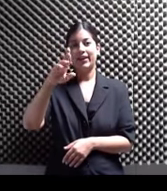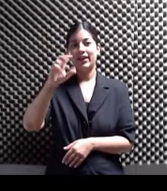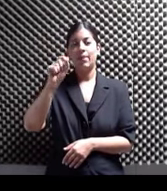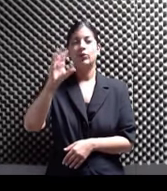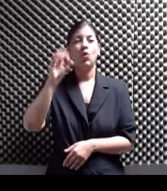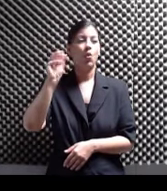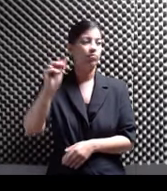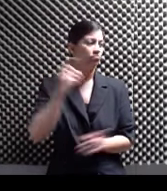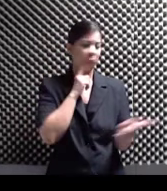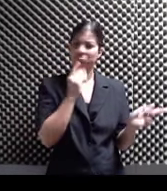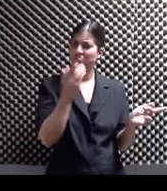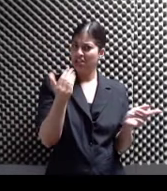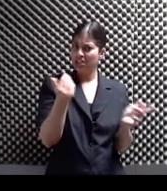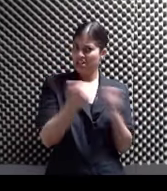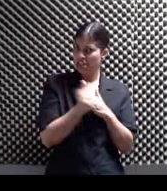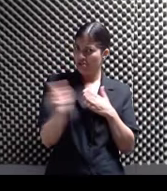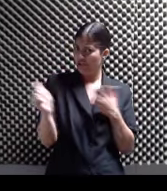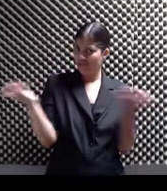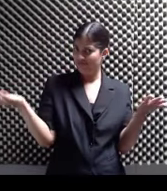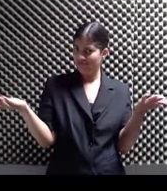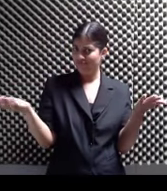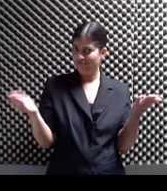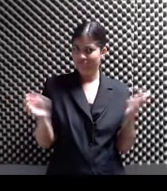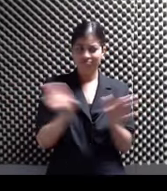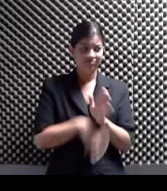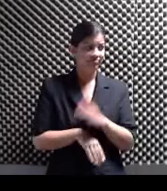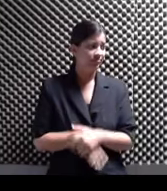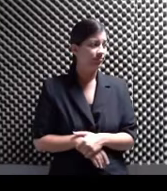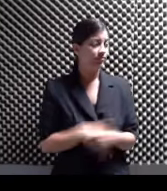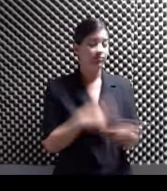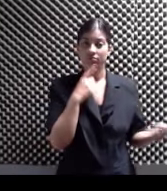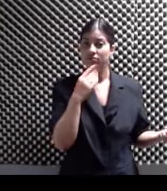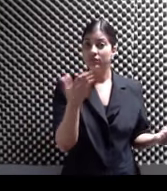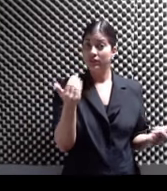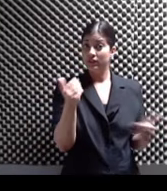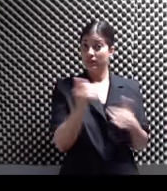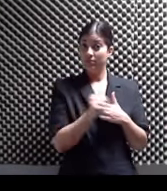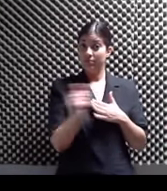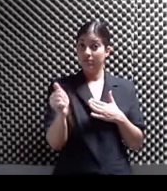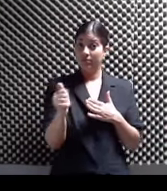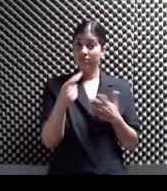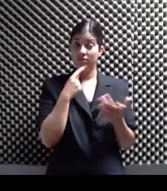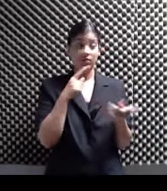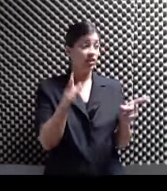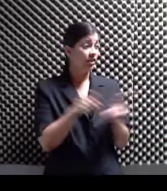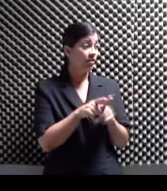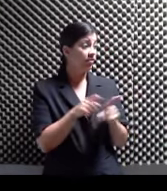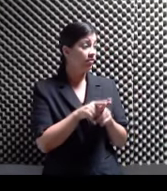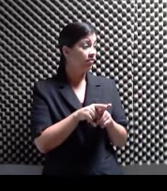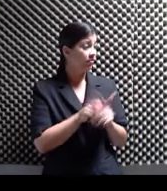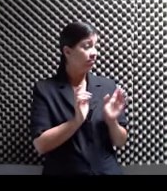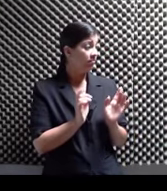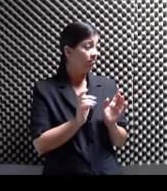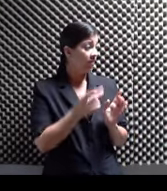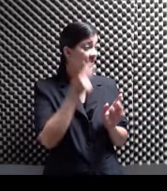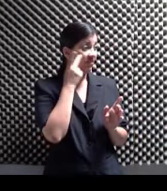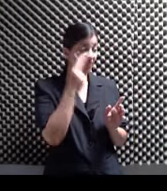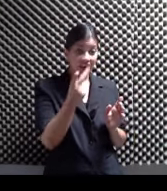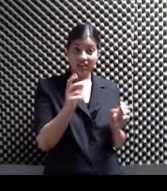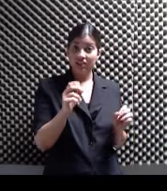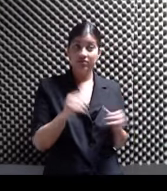o sea, por 15 pesitos van a pasar la No, y con 15 pesitos, están bien la obra. Claro, y después